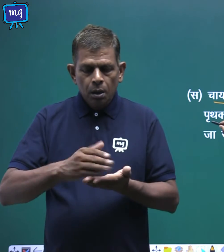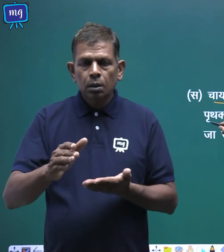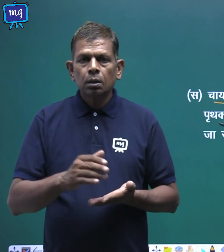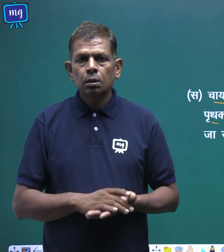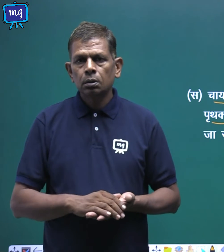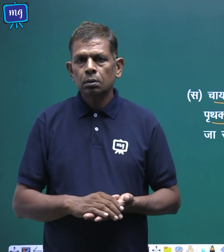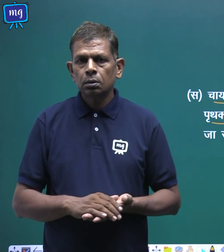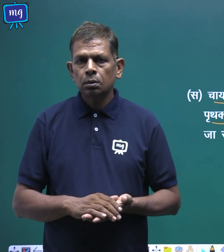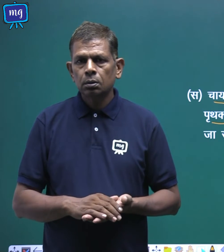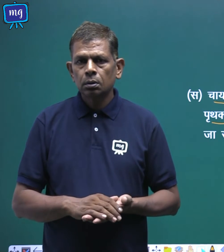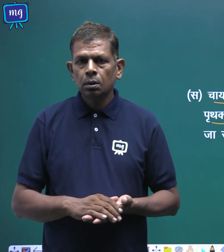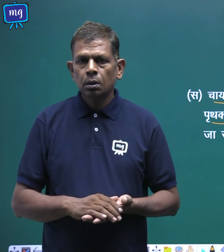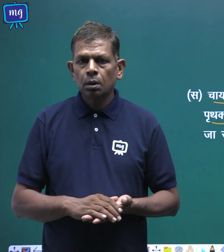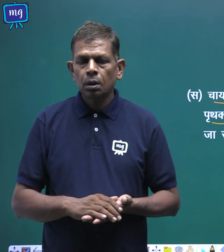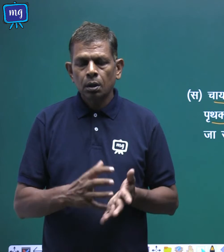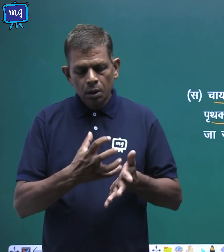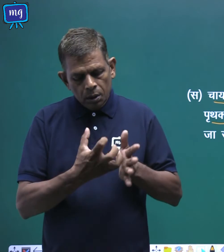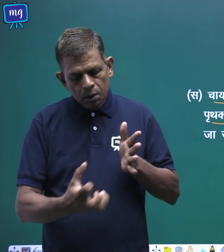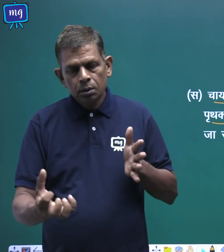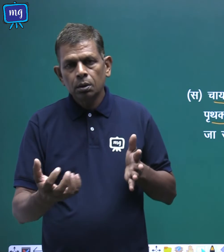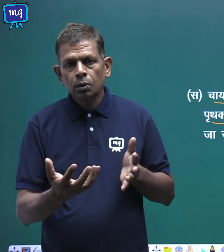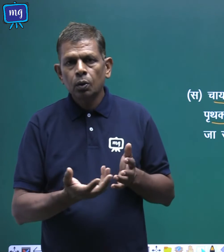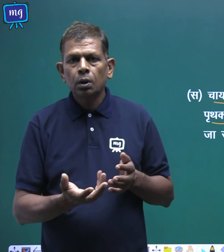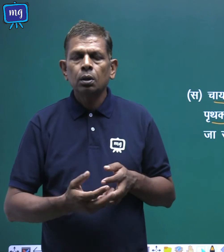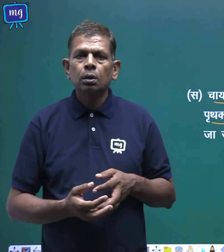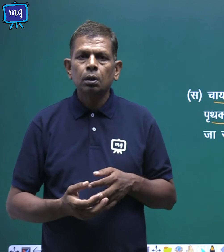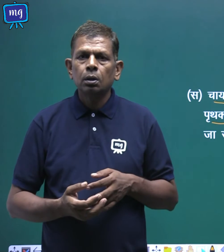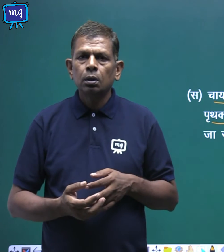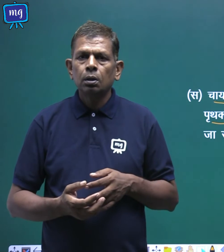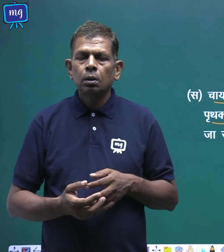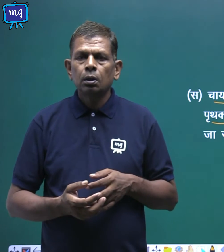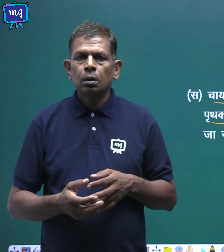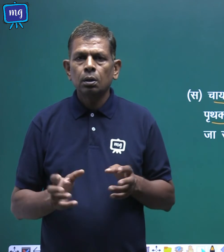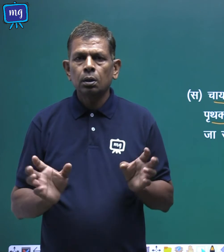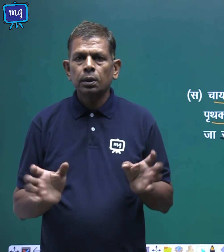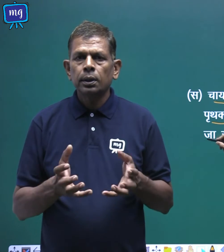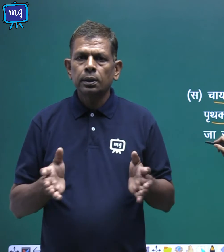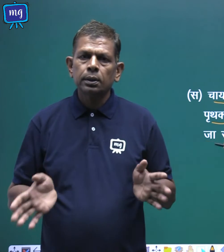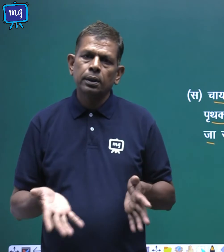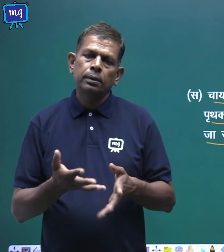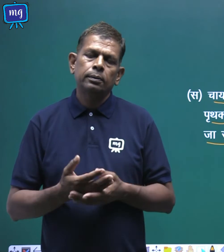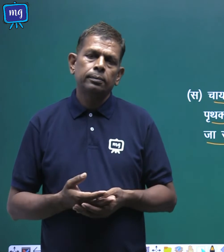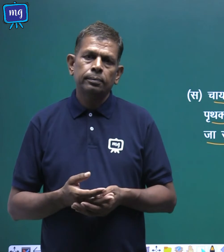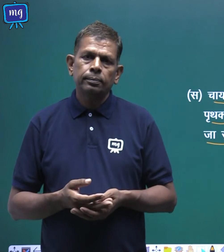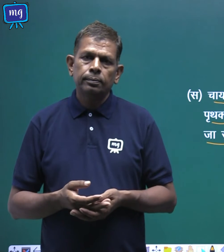पृथक्करण निस्यंदन द्वारा किया जा सकता है।